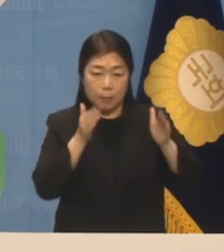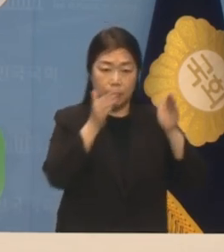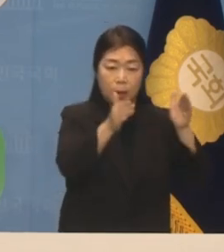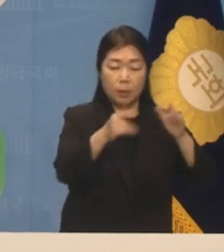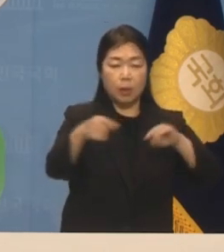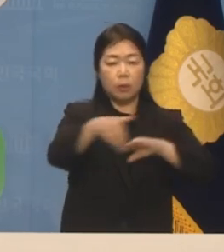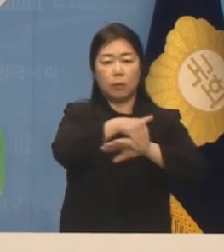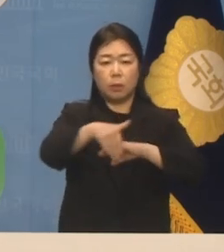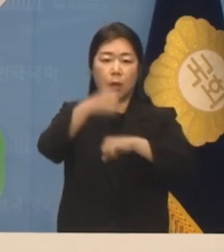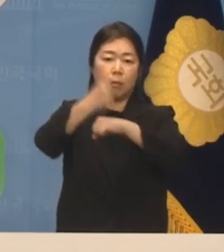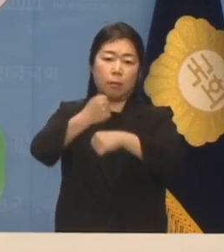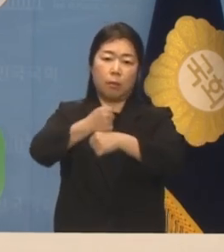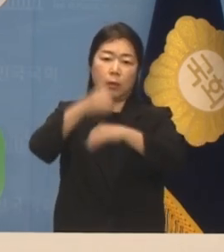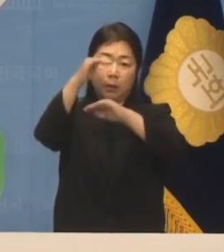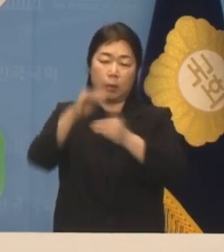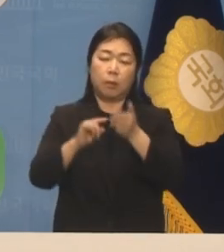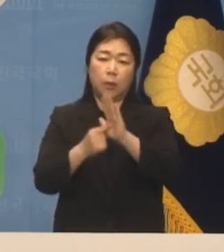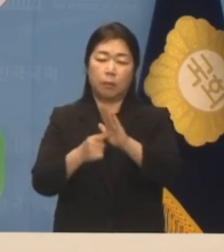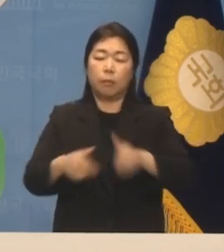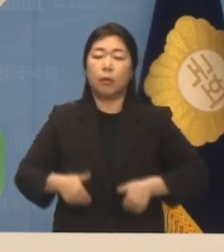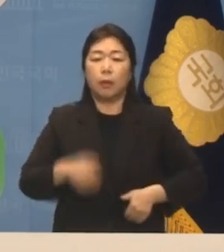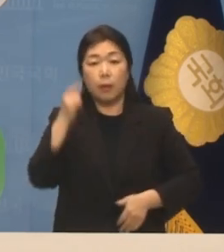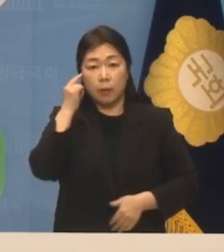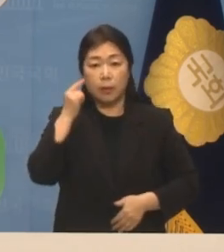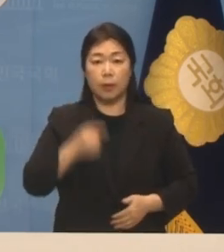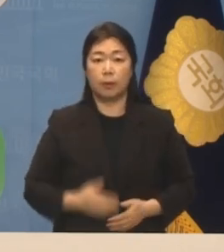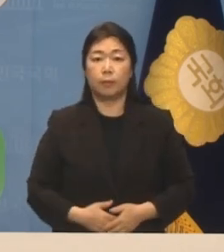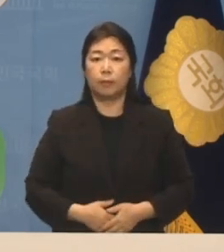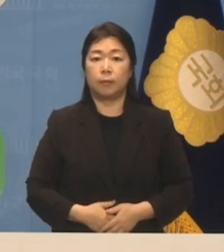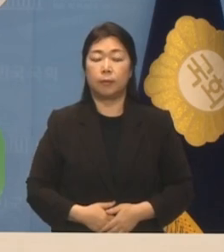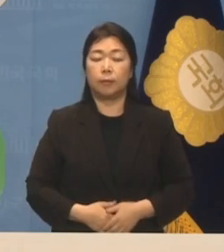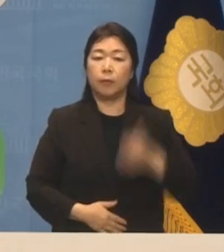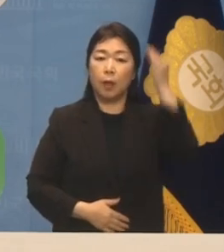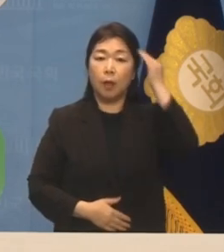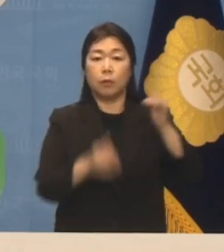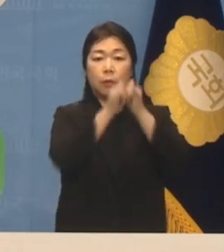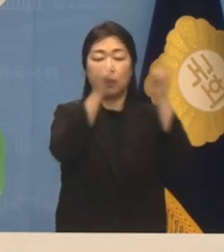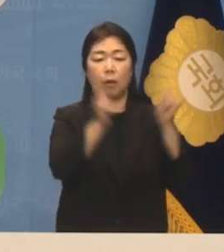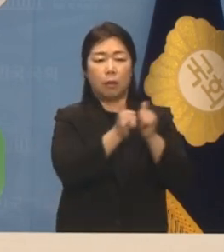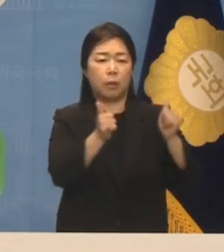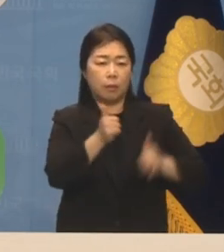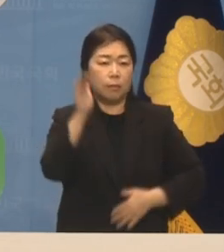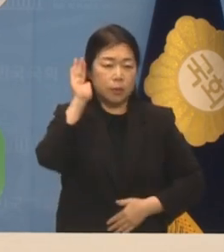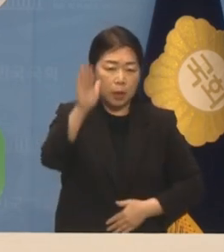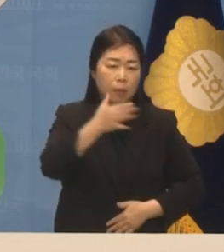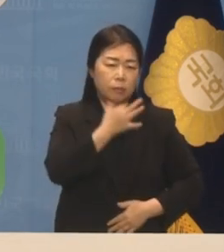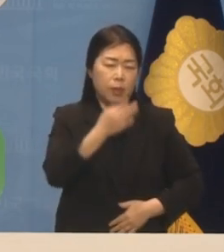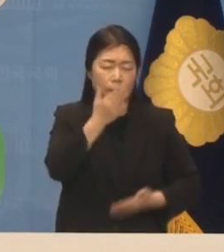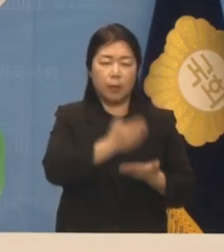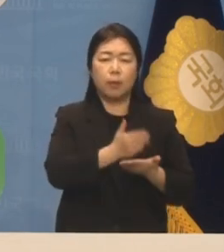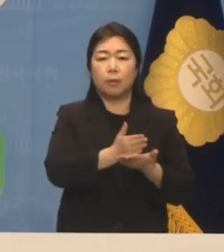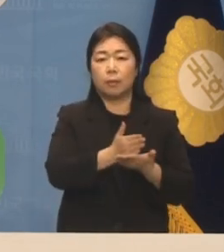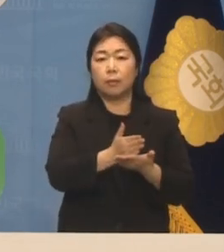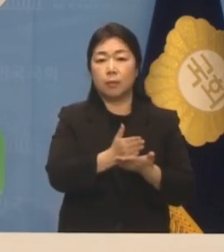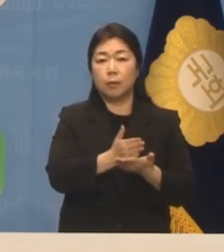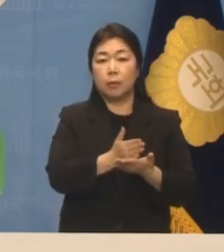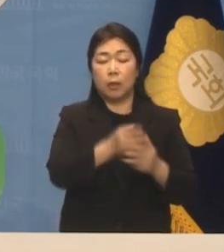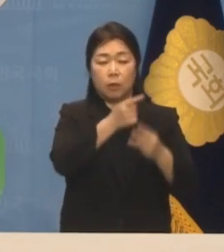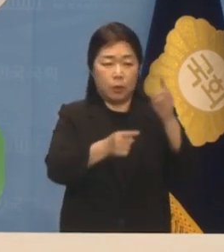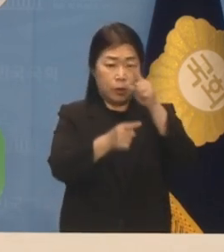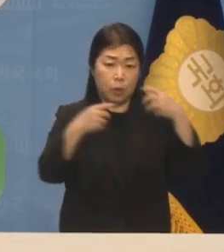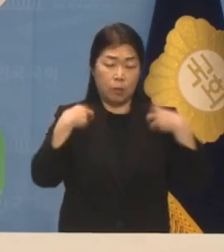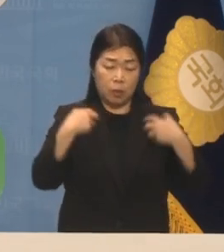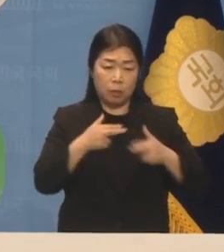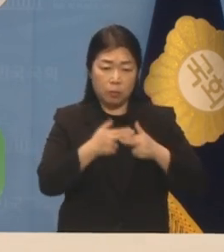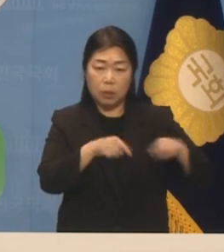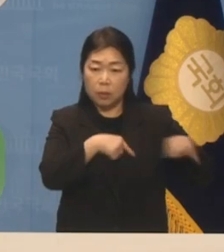정책에서 출발한다고 생각합니다. 먼저 한국 사회를 불행한 미래로 돌진시키고 있는 윤석열 정부의